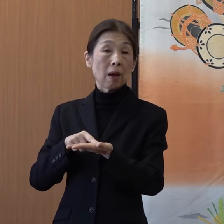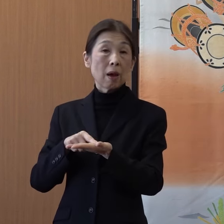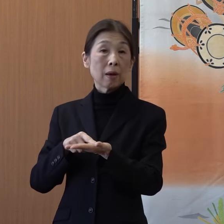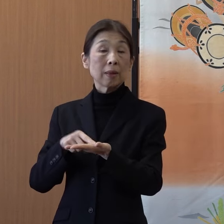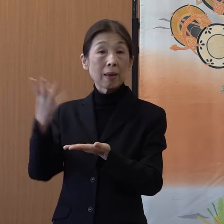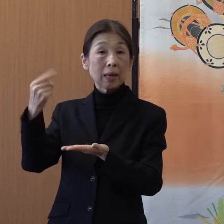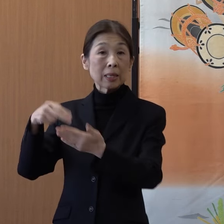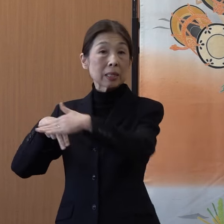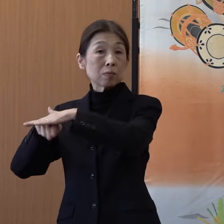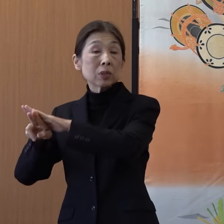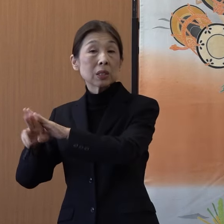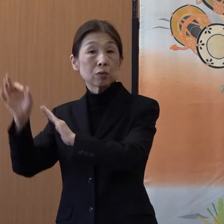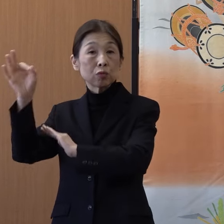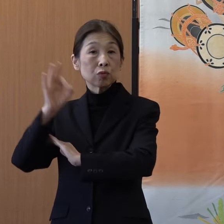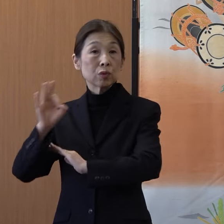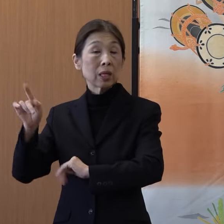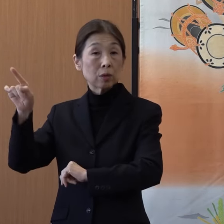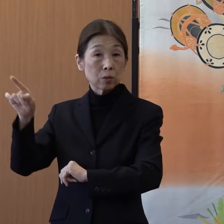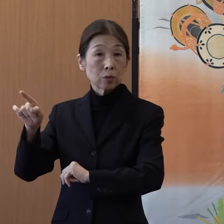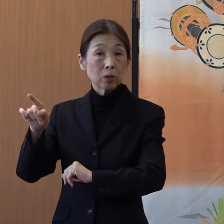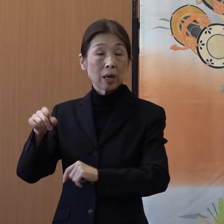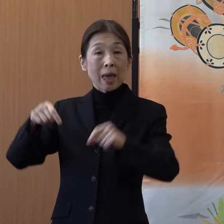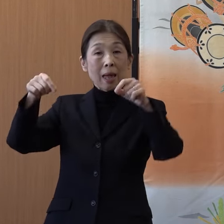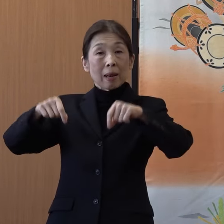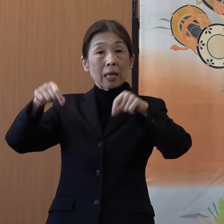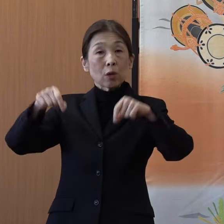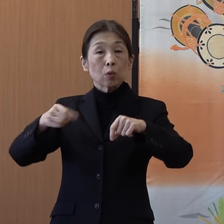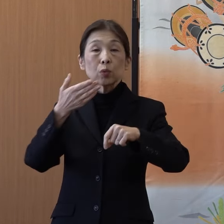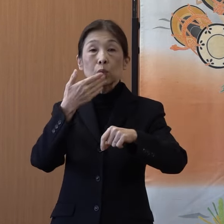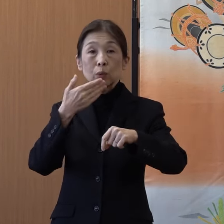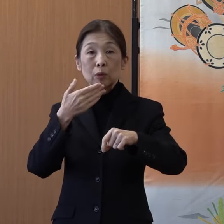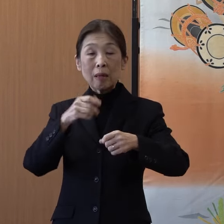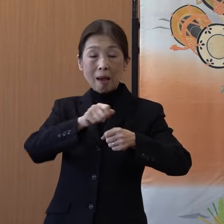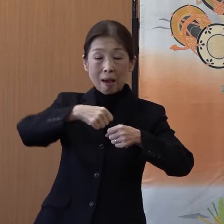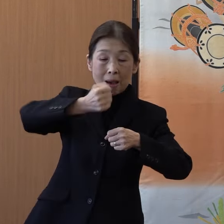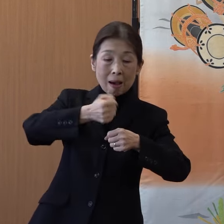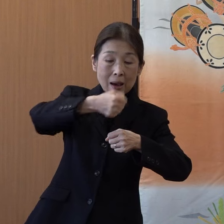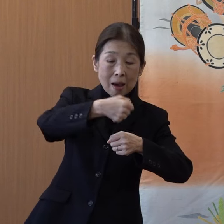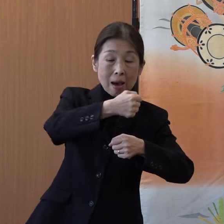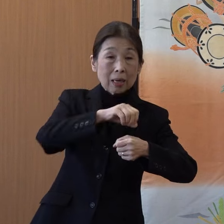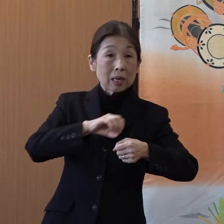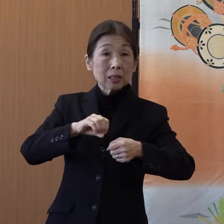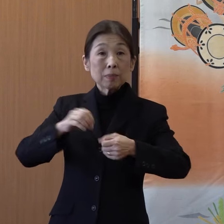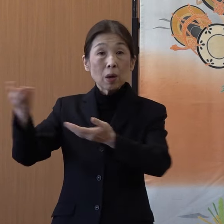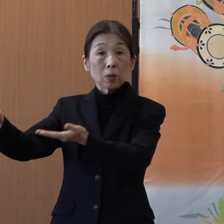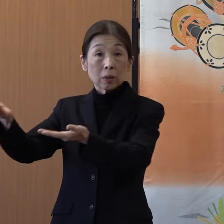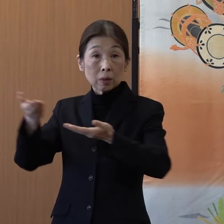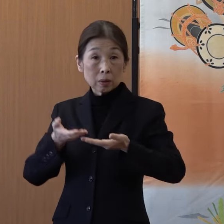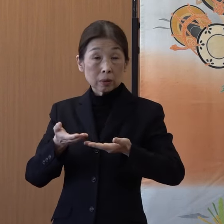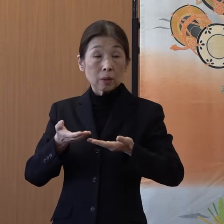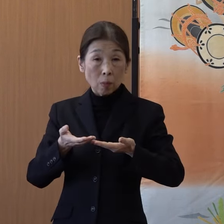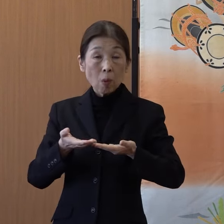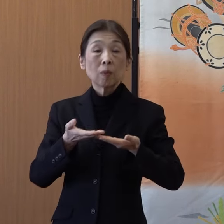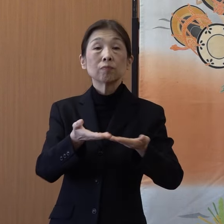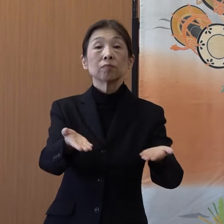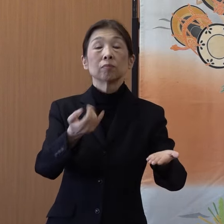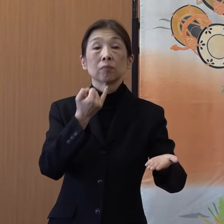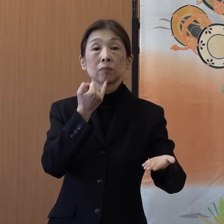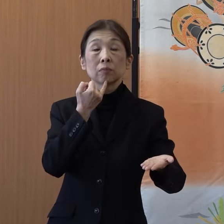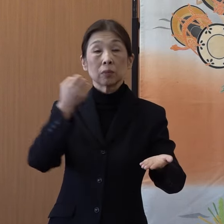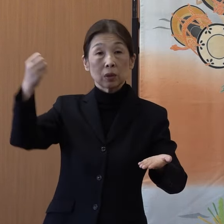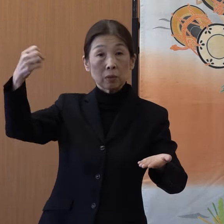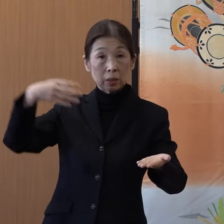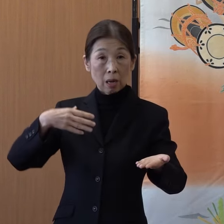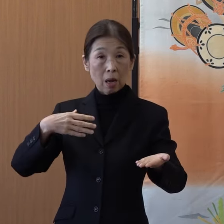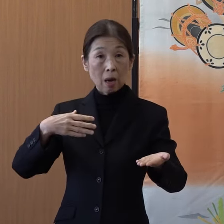ているレトルト食品だったり缶詰だったりそういったものを提供しても差し支えないと言われましたが、